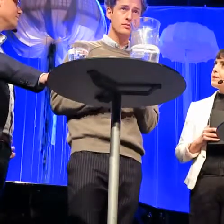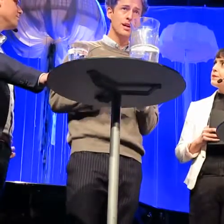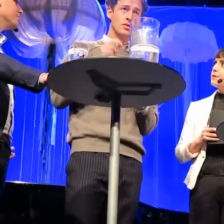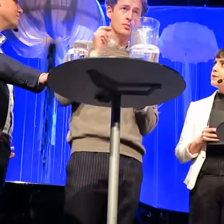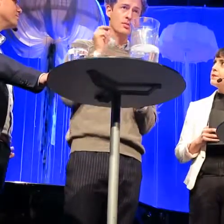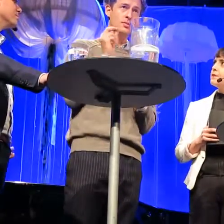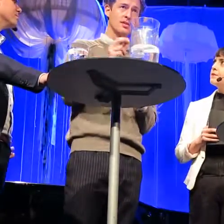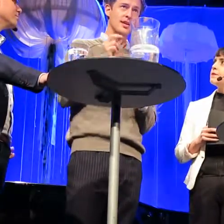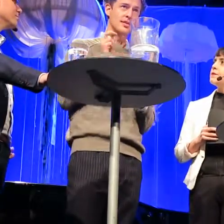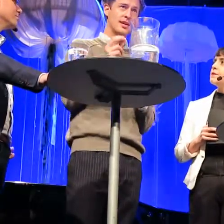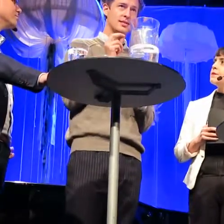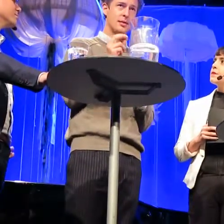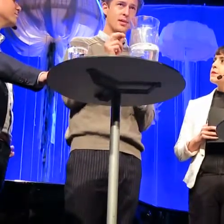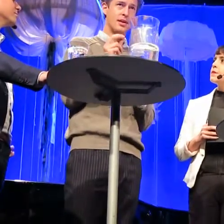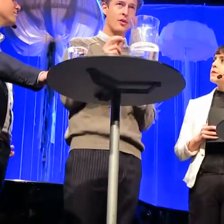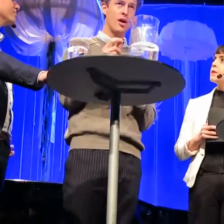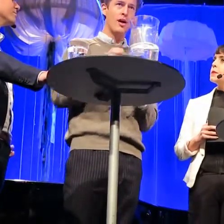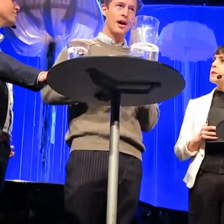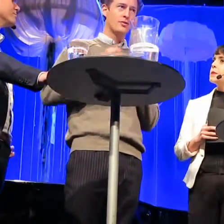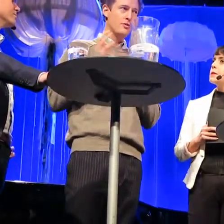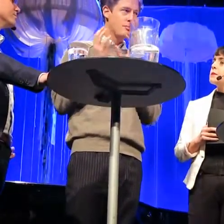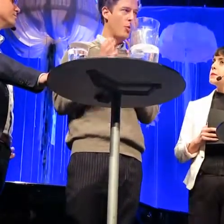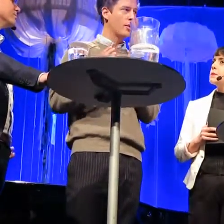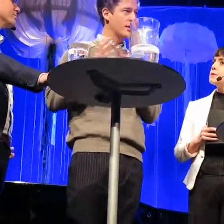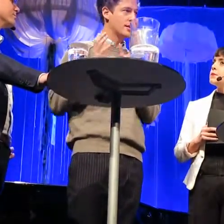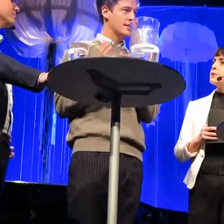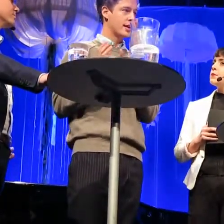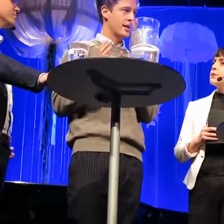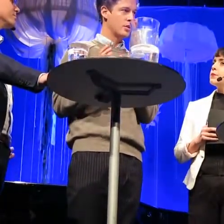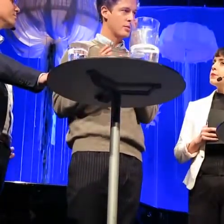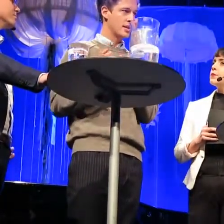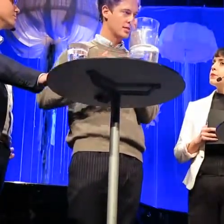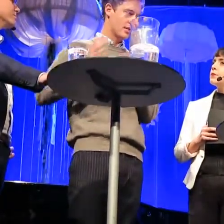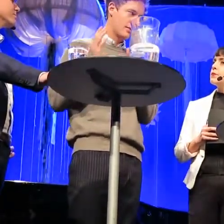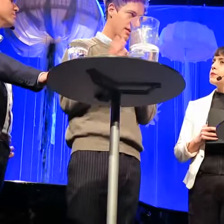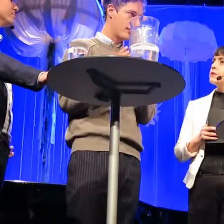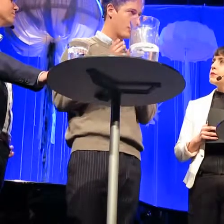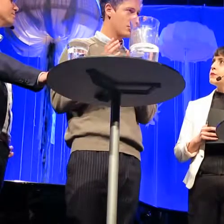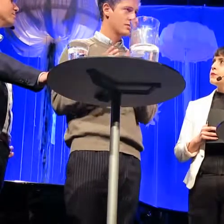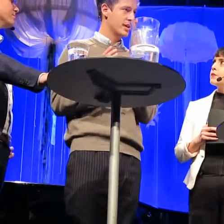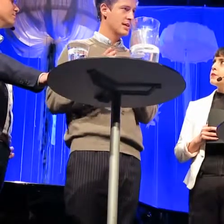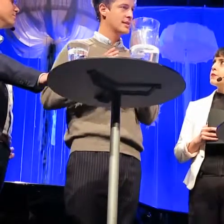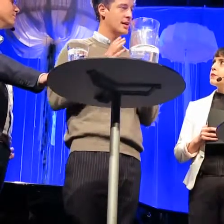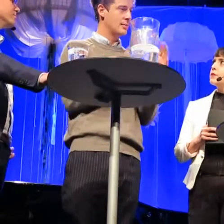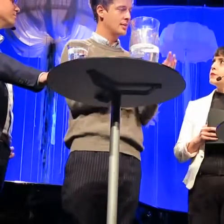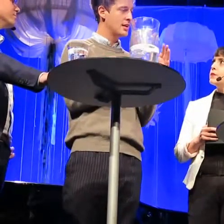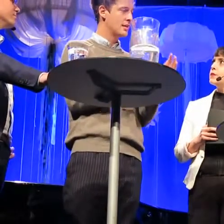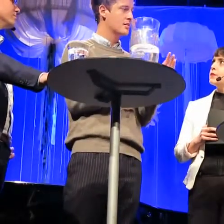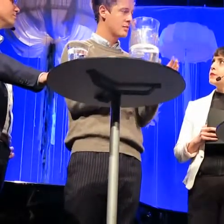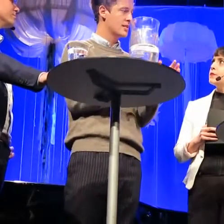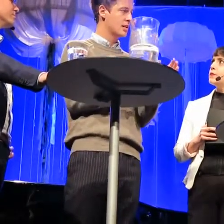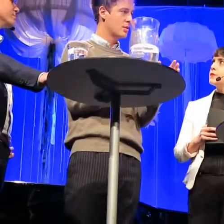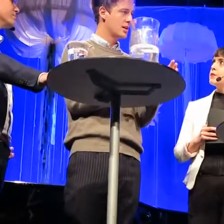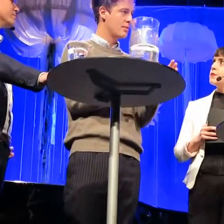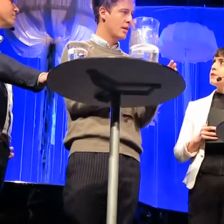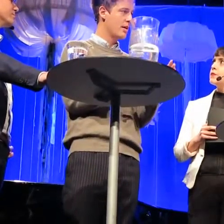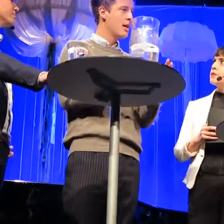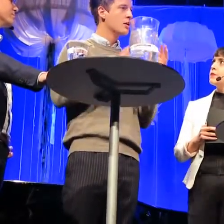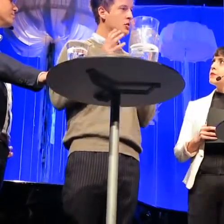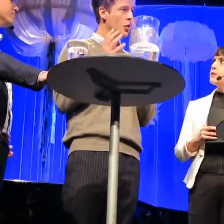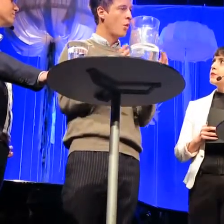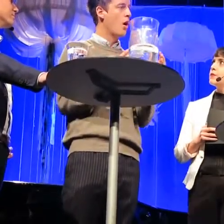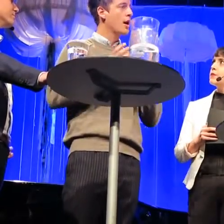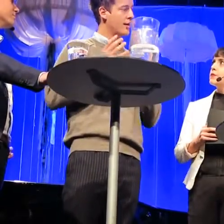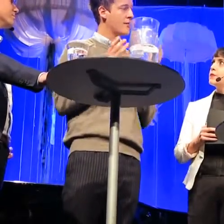har. Alltså om det svenska exemplet kan vara att vi både kan stärka ekonomin, se till att fler får jobb och så vidare, samtidigt som vi minskar